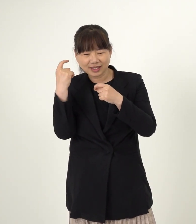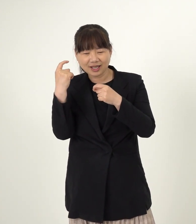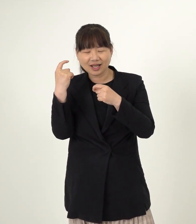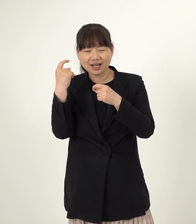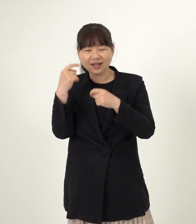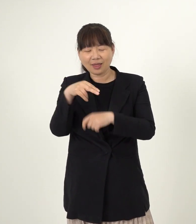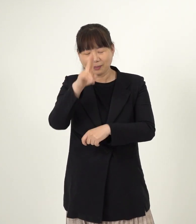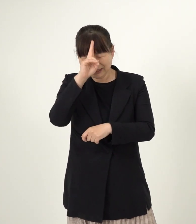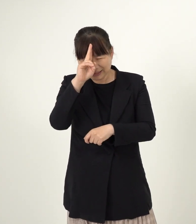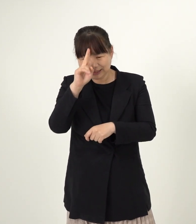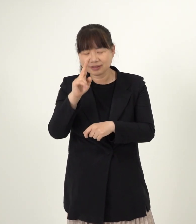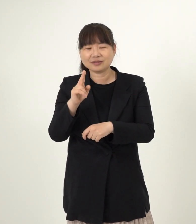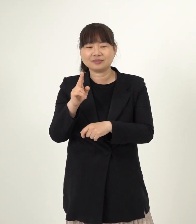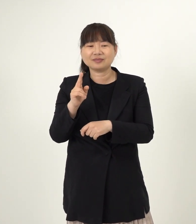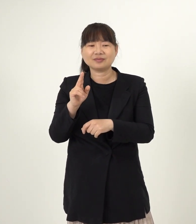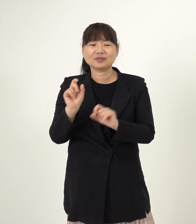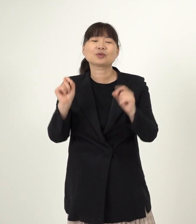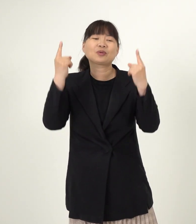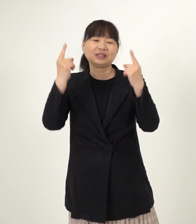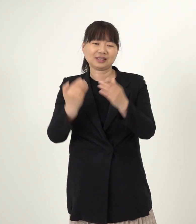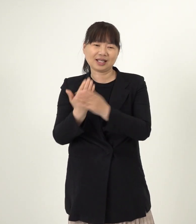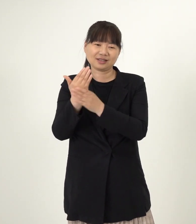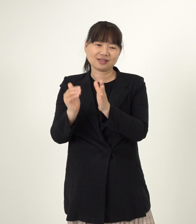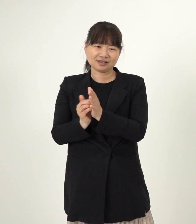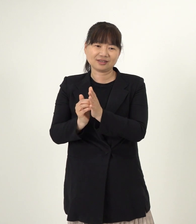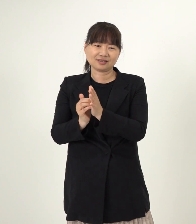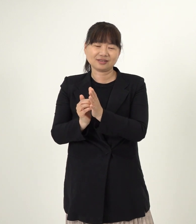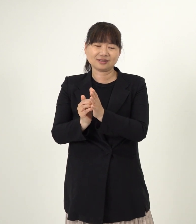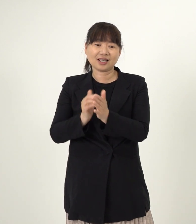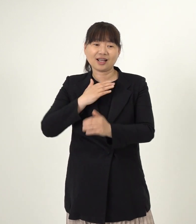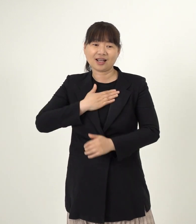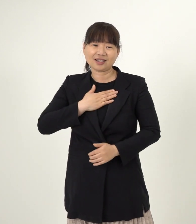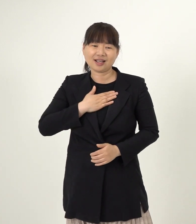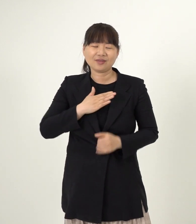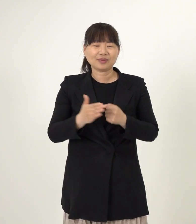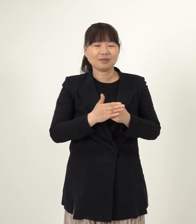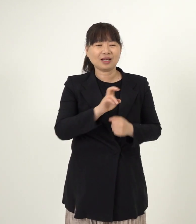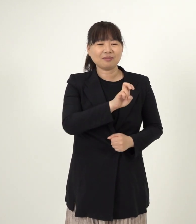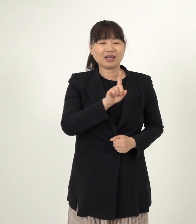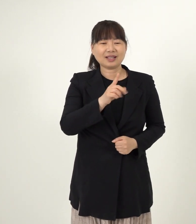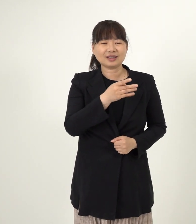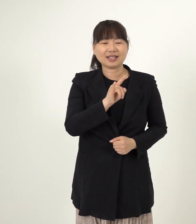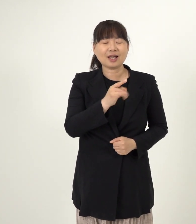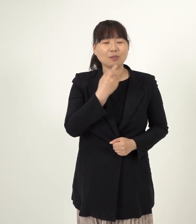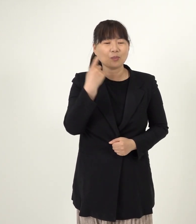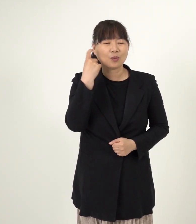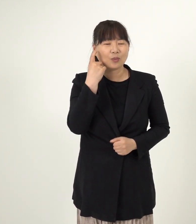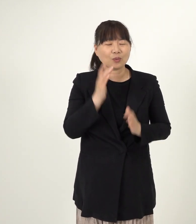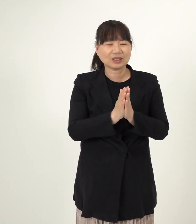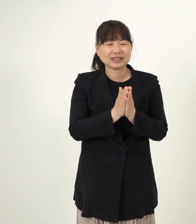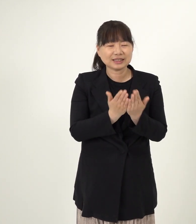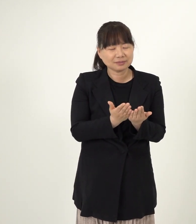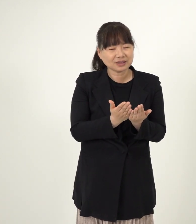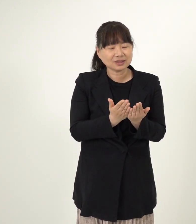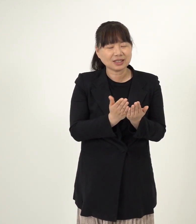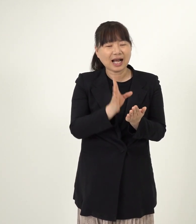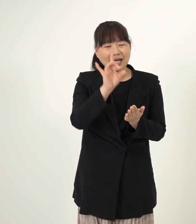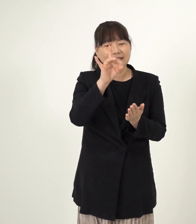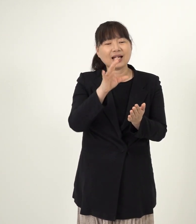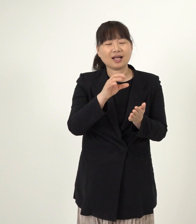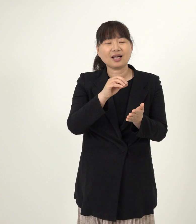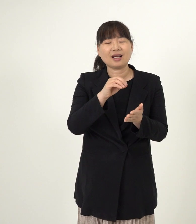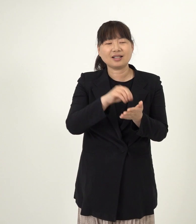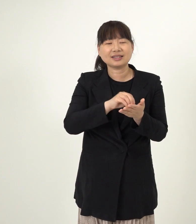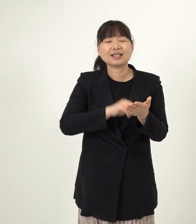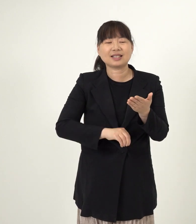아니에요. 그런 요 사이에 마태는 일부러 생략한 무엇인가가 하나 있어요.